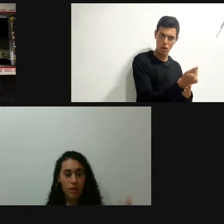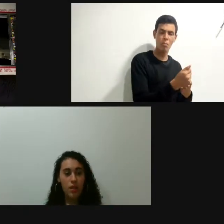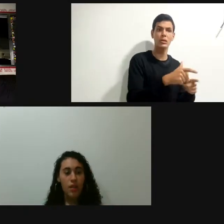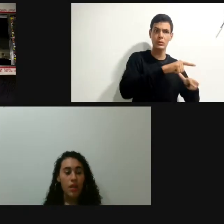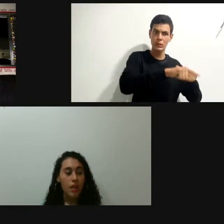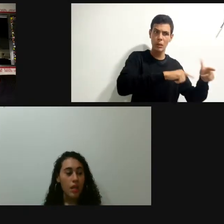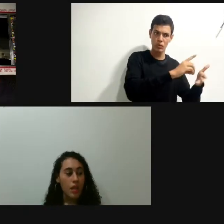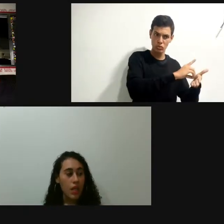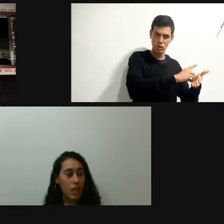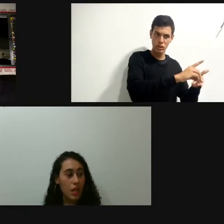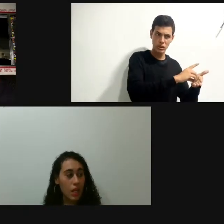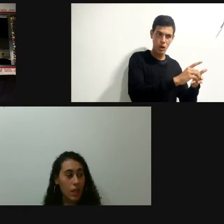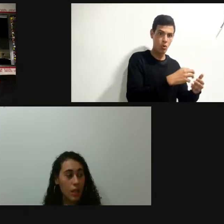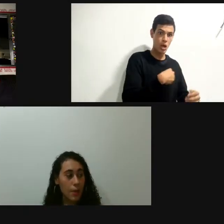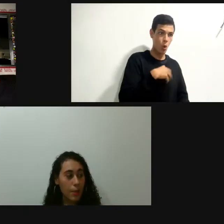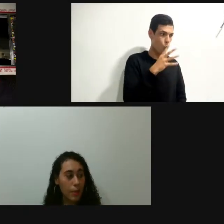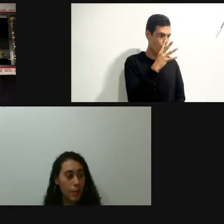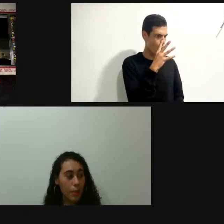digitais,